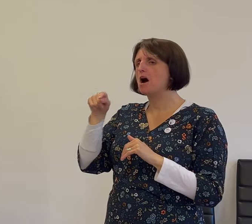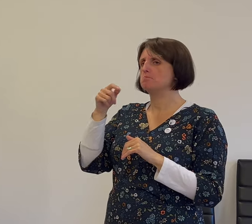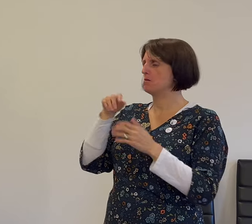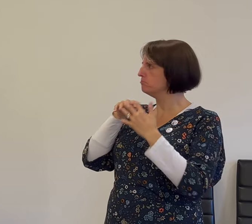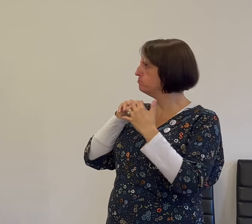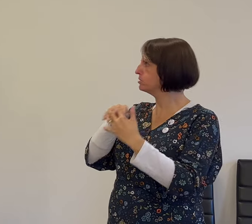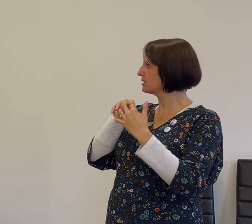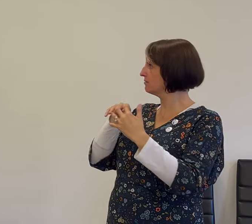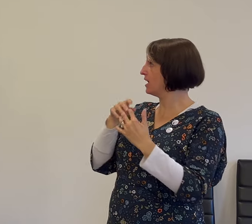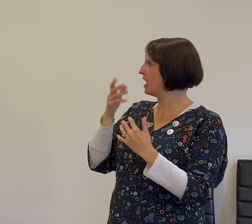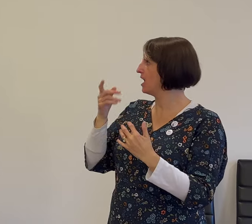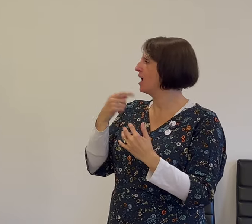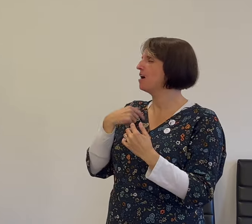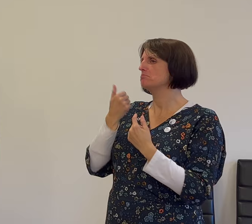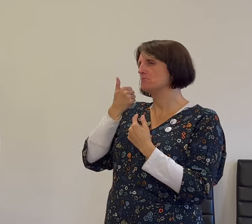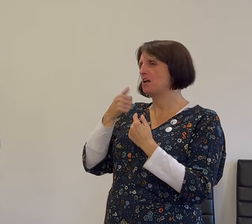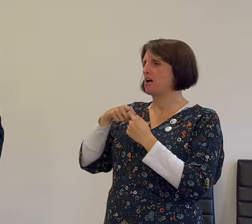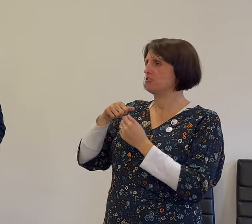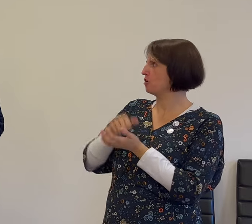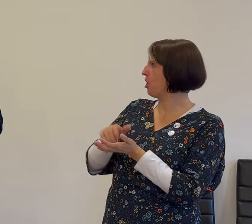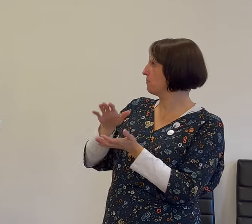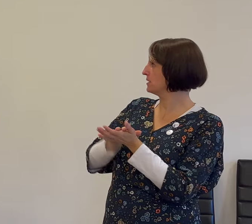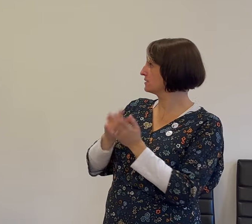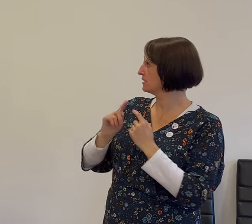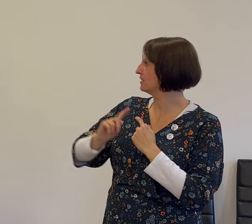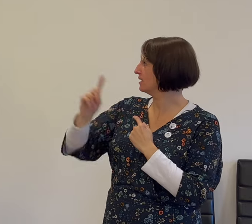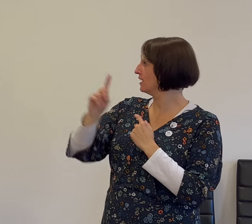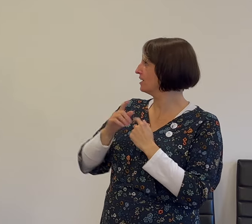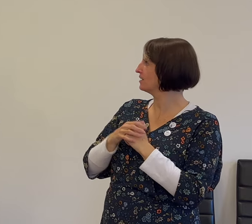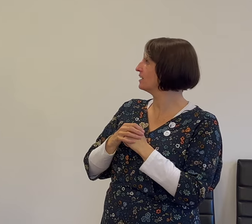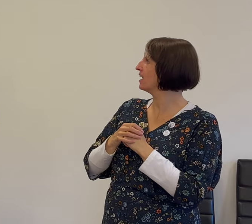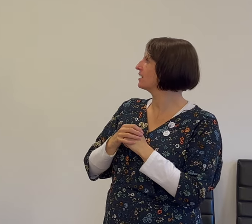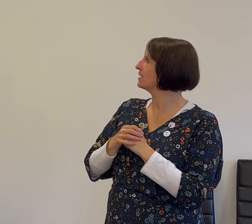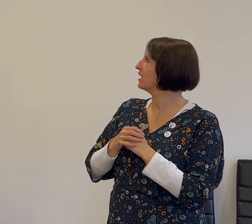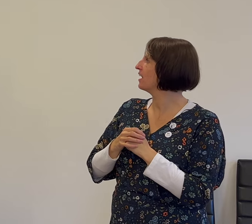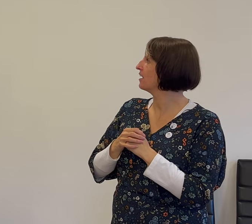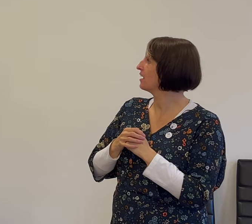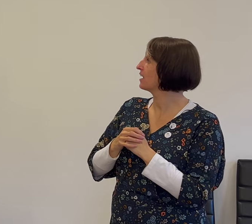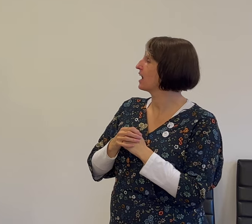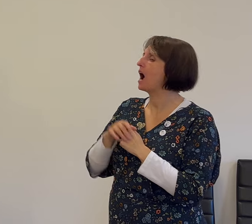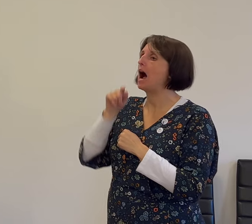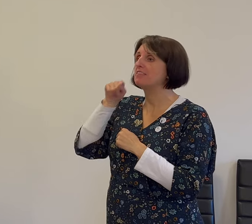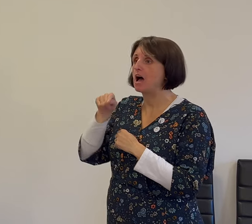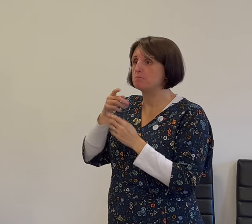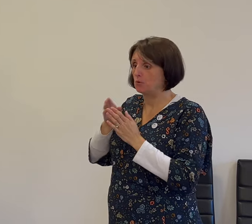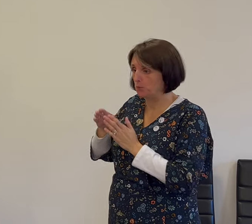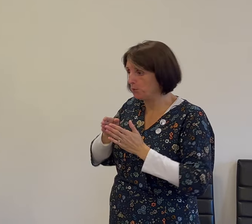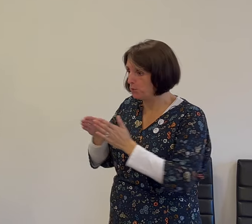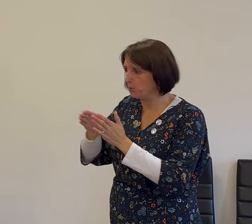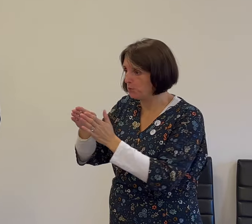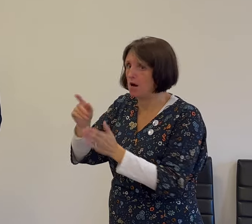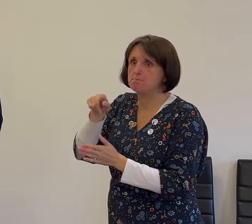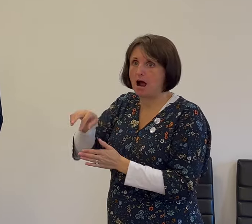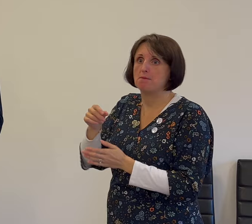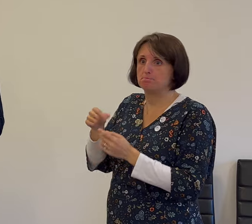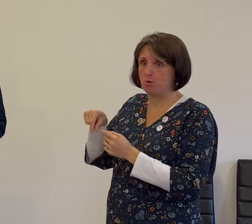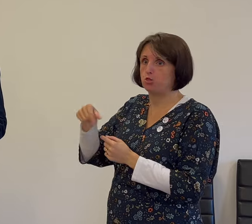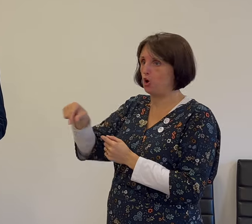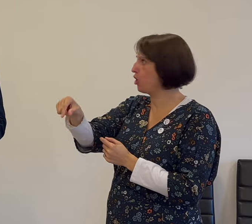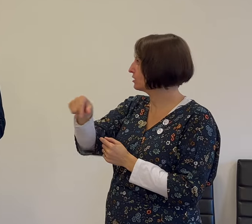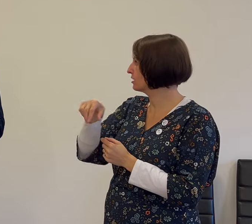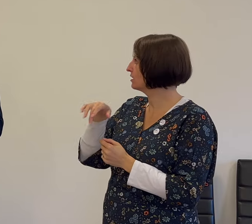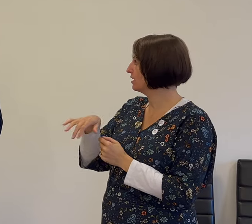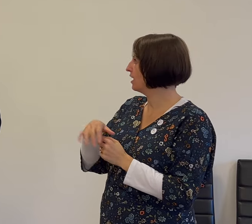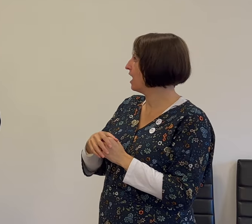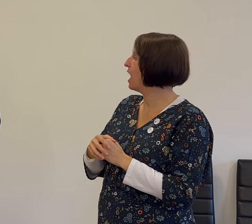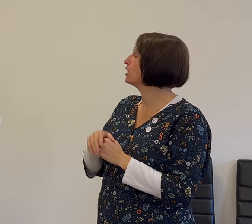na tu šířku má 1 kilometr. Ale to, co je zvláštní, tím údolím vede potok. A je to takový ten